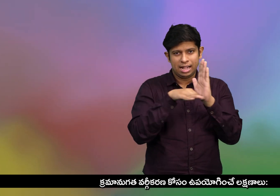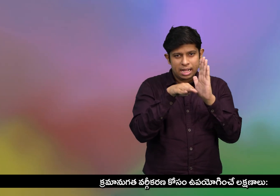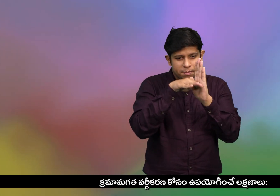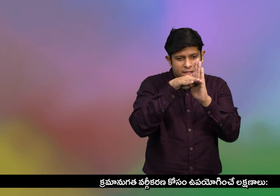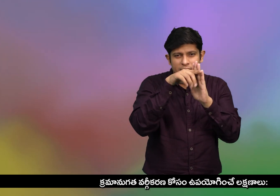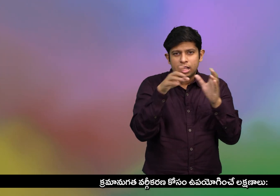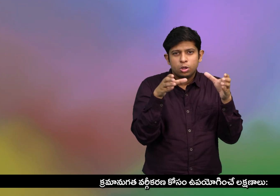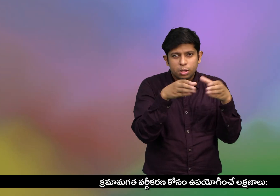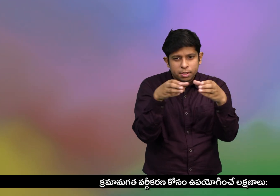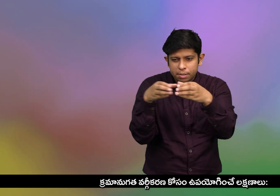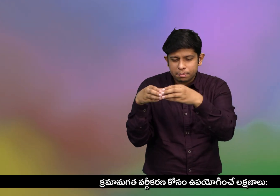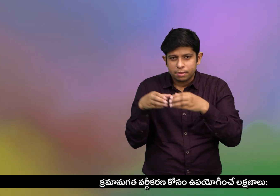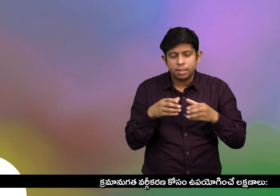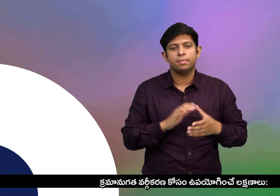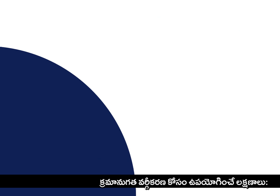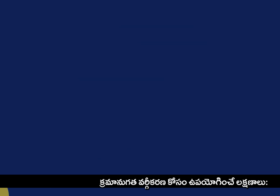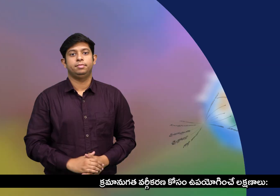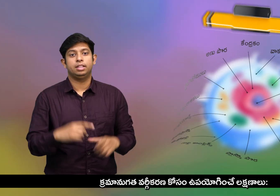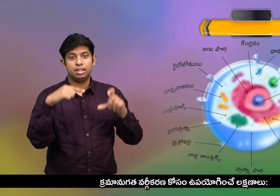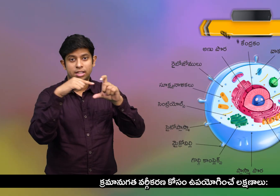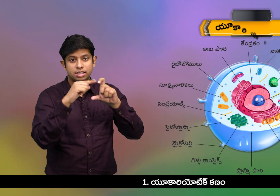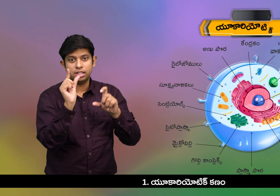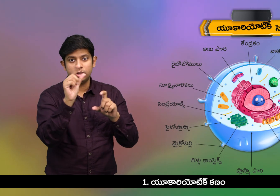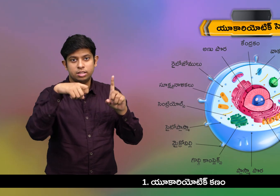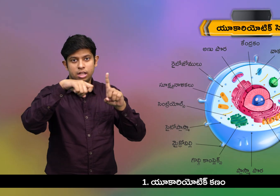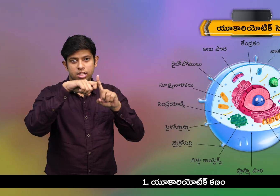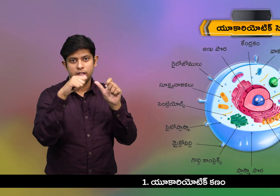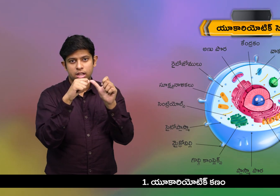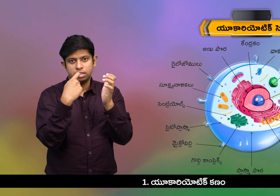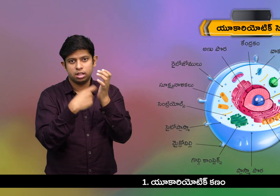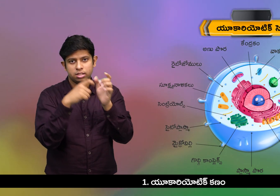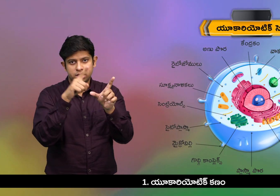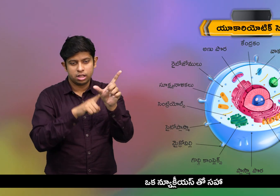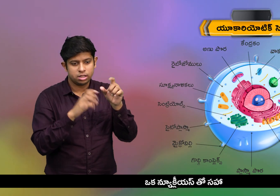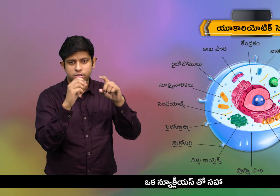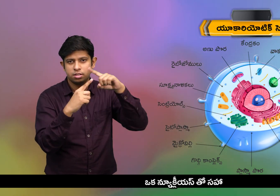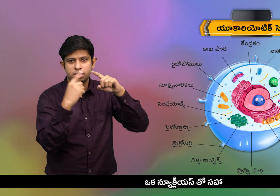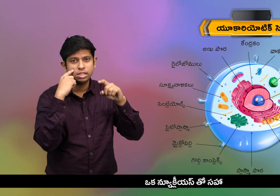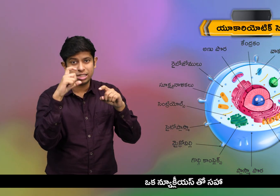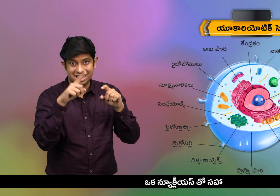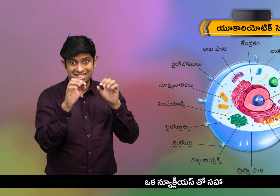క్రమానుగత వర్గీకరణ కోసం ఉపయోగించే లక్షణాలు. యూకారియోటిక్ కణం ఒక న్యూక్లియస్తో సహా